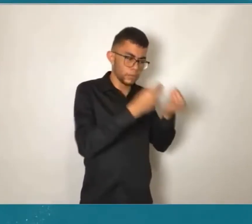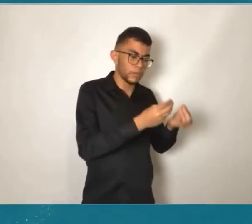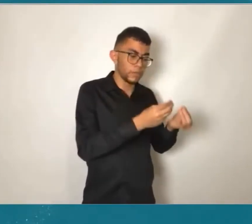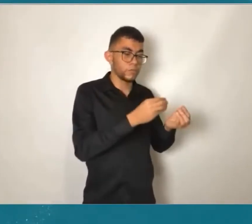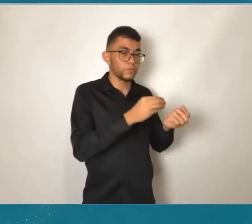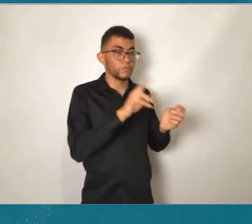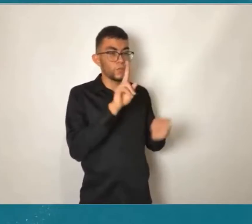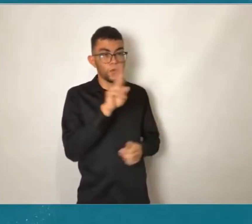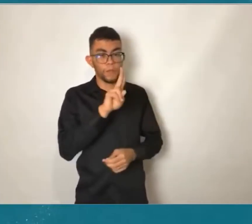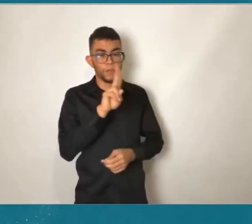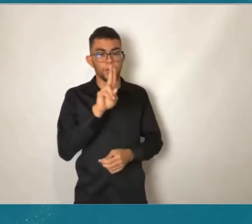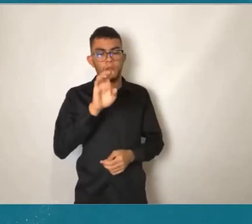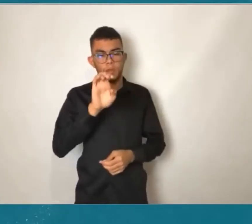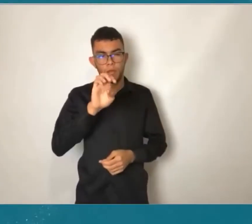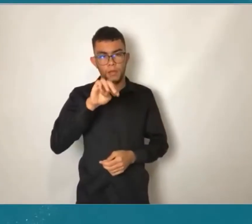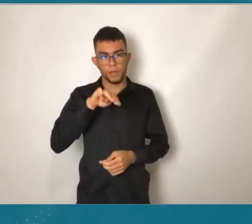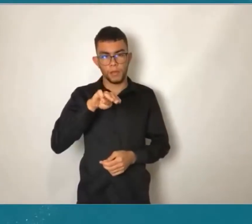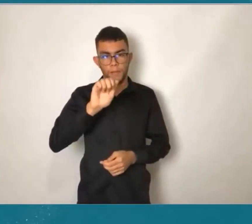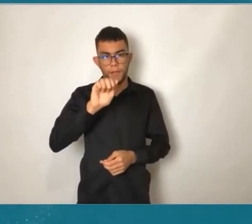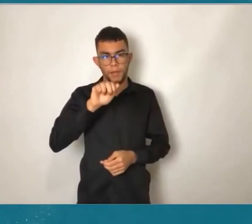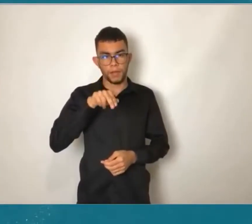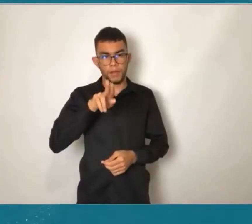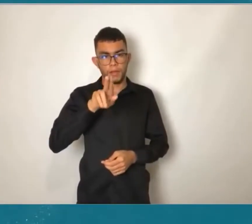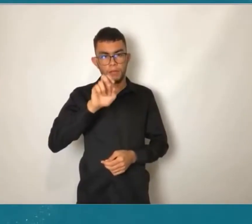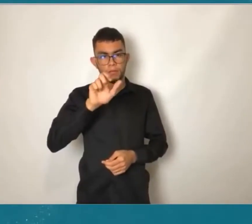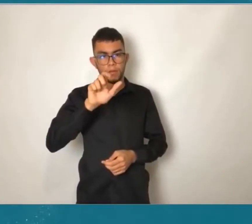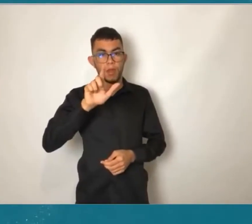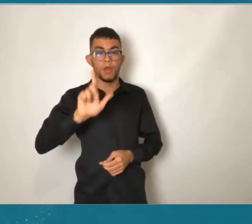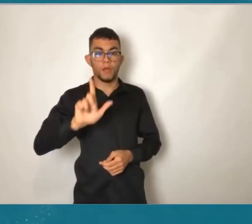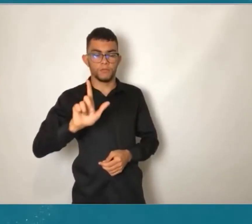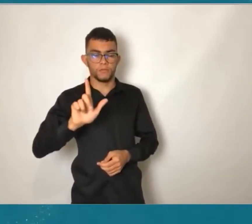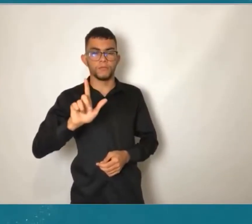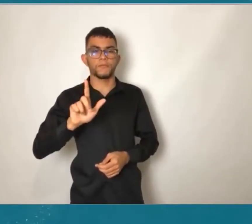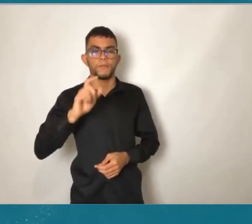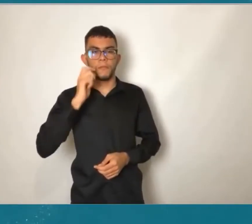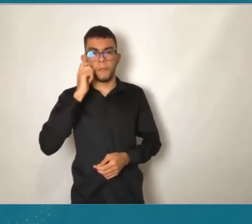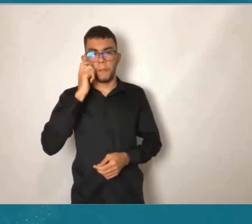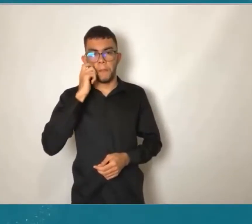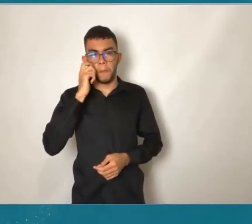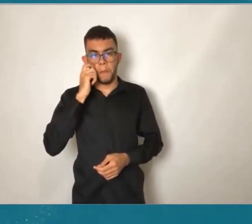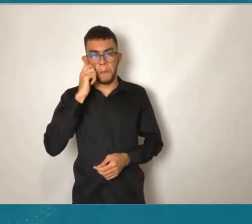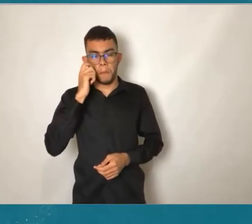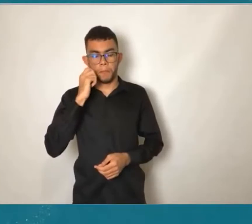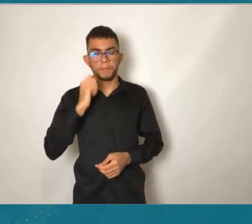vai derrotá-lo. Se você quiser viver uma vida cristã morna,